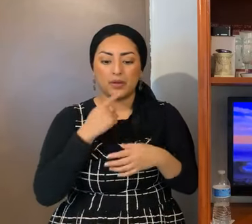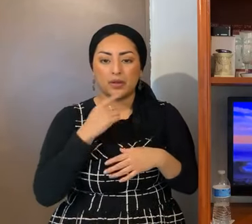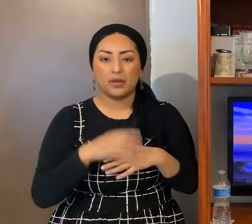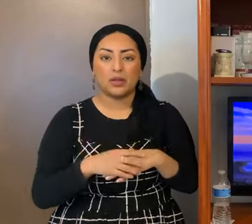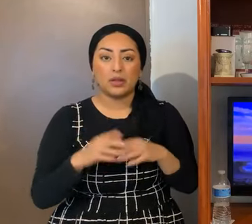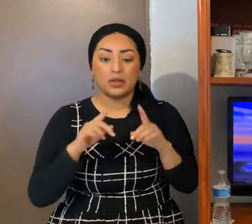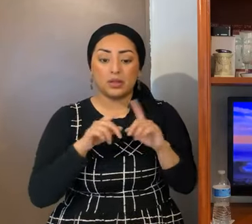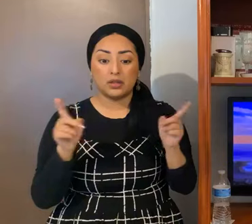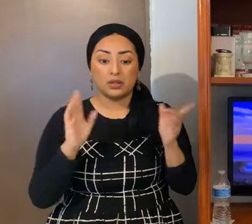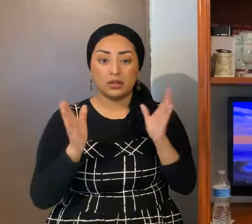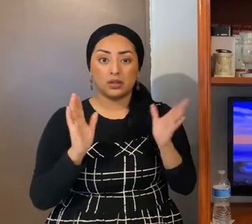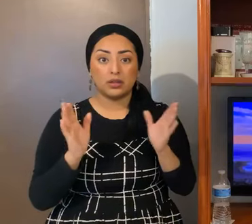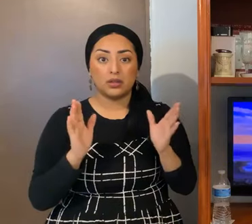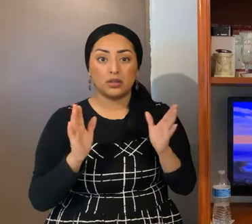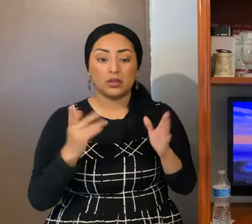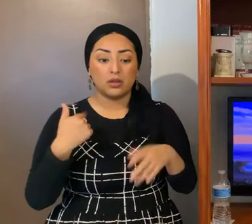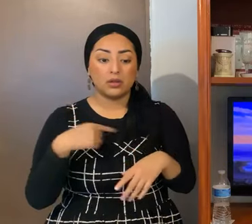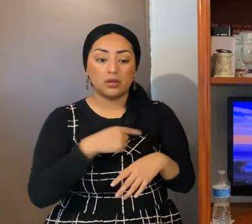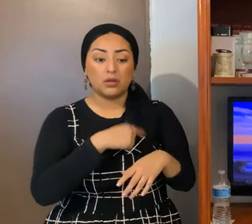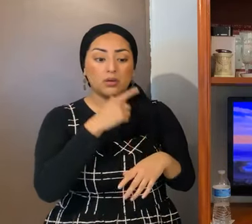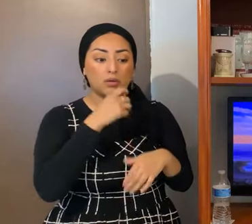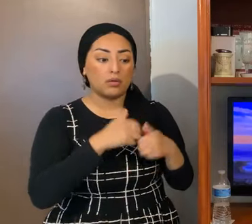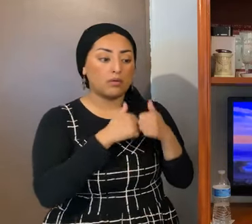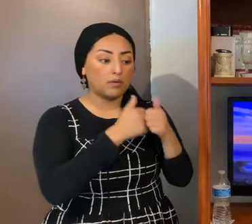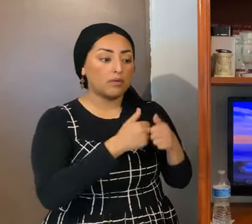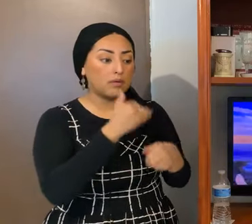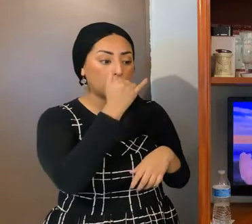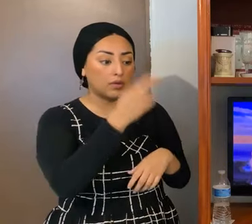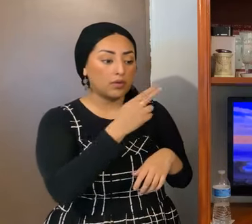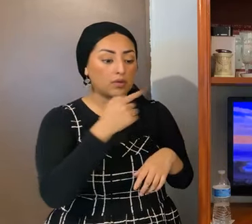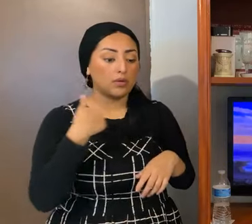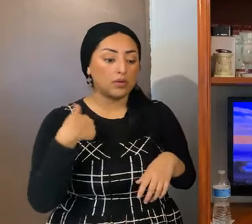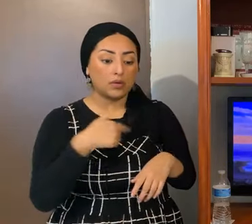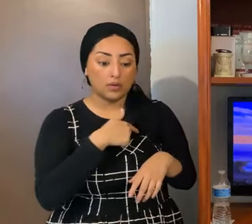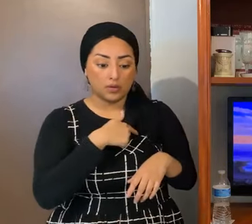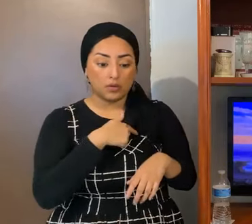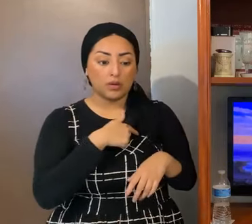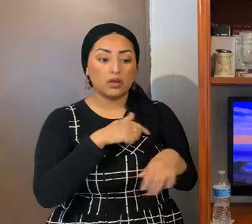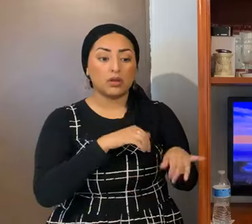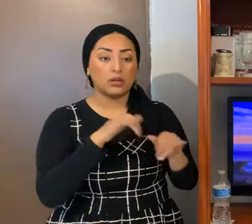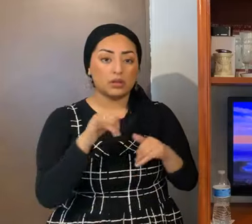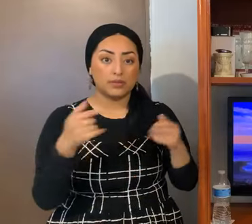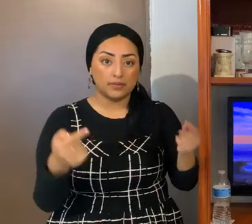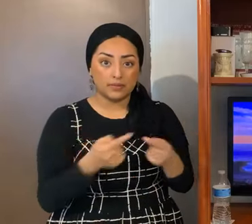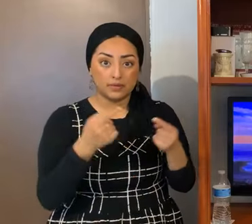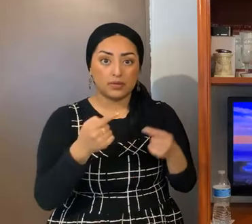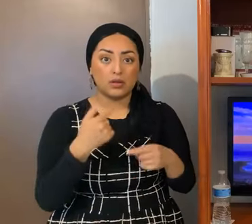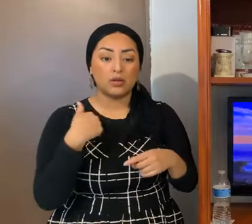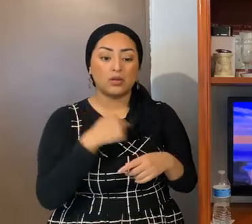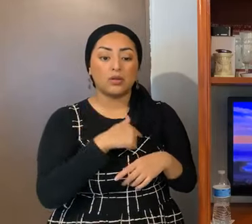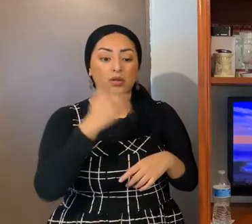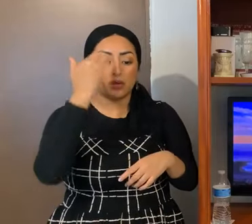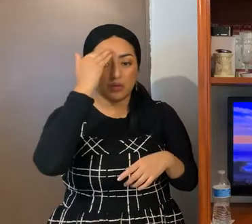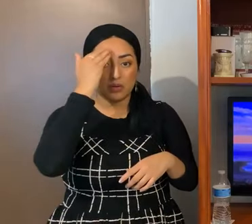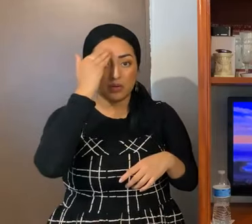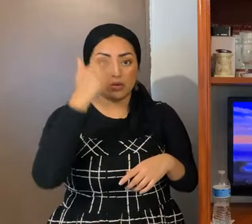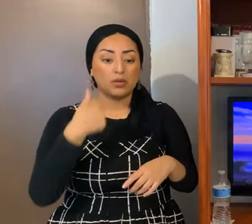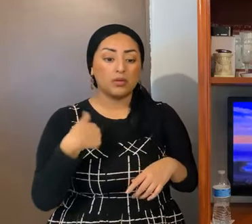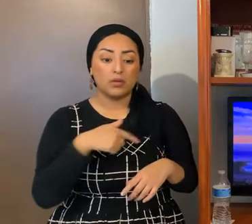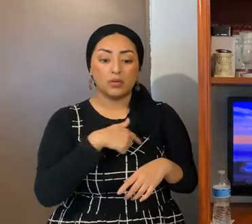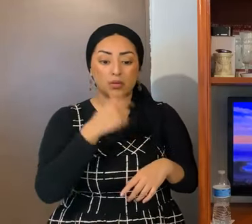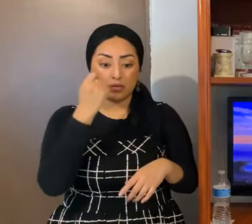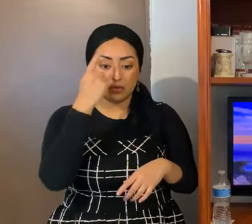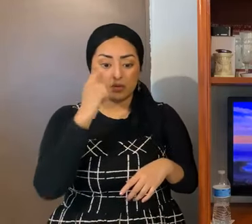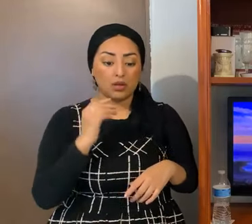la diferencia radica entre que los que seguimos a Yahweh, nosotros fuimos pecadores y nos dimos cuenta.